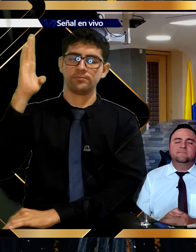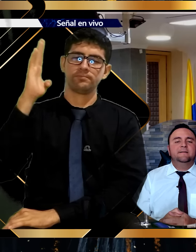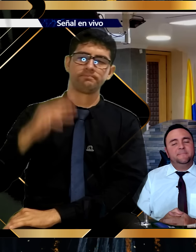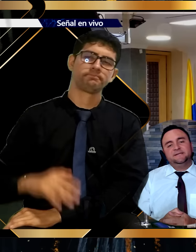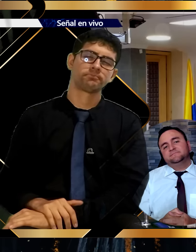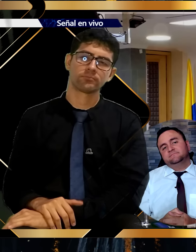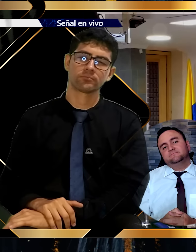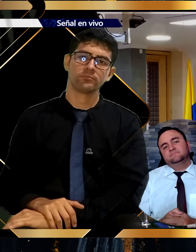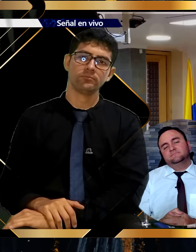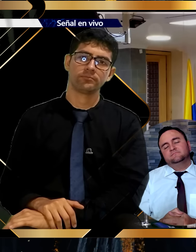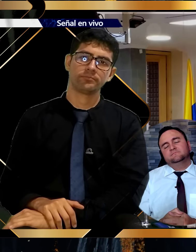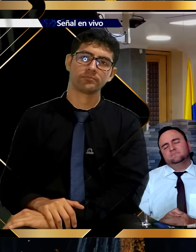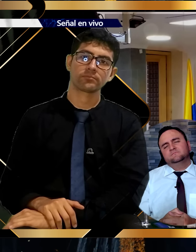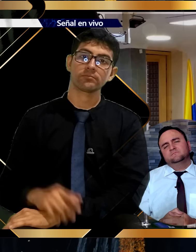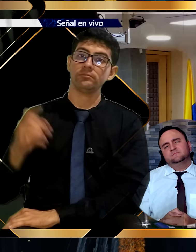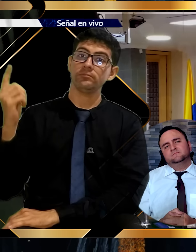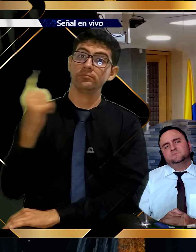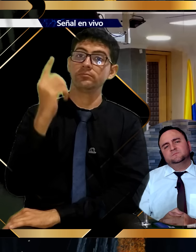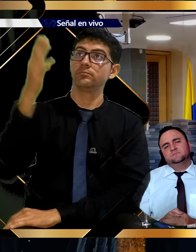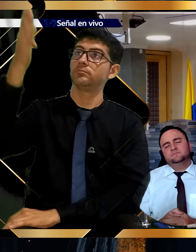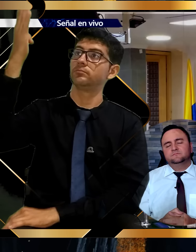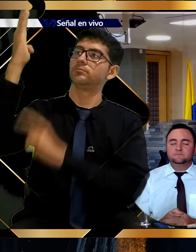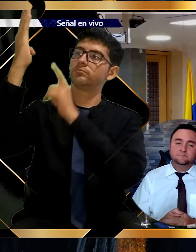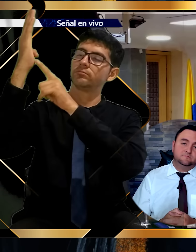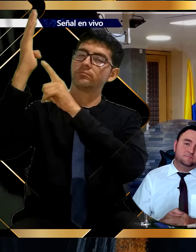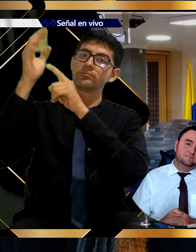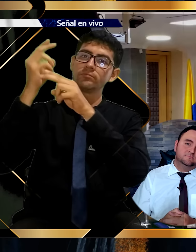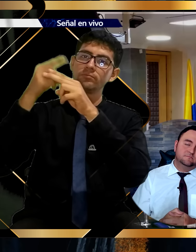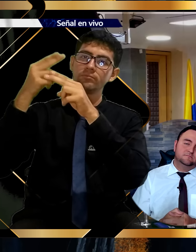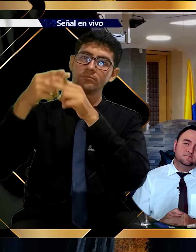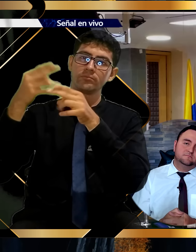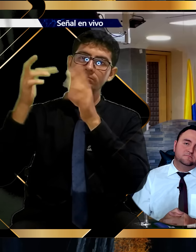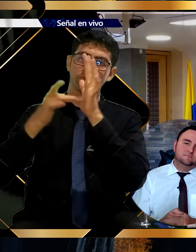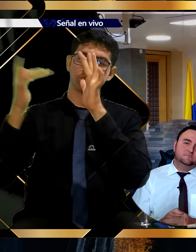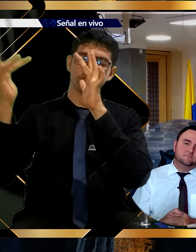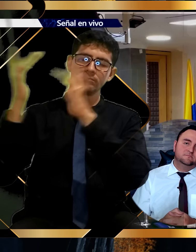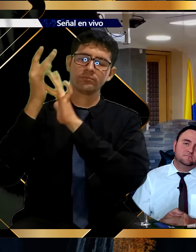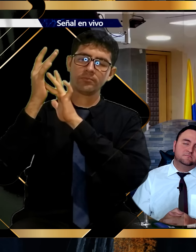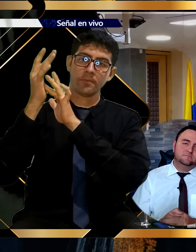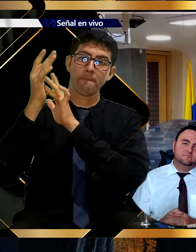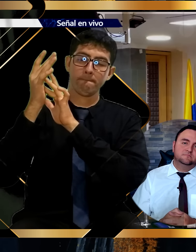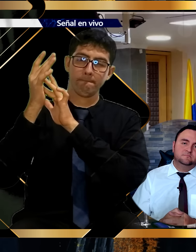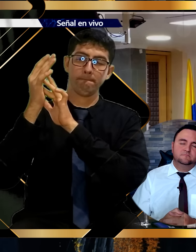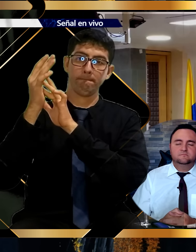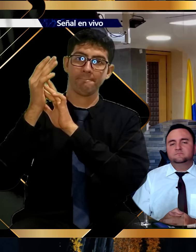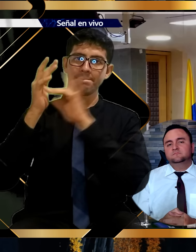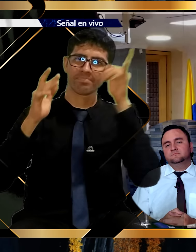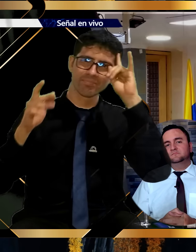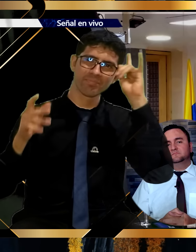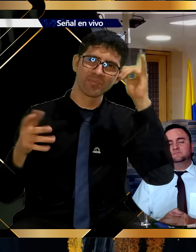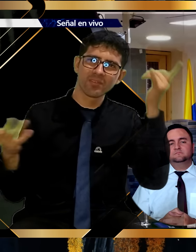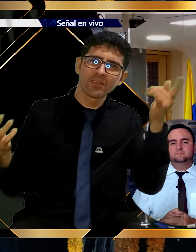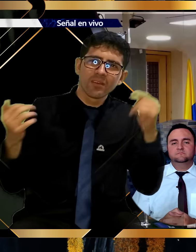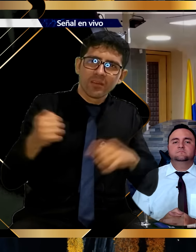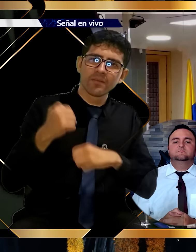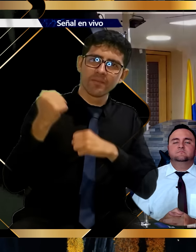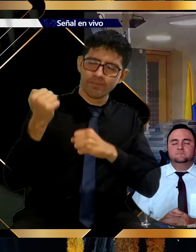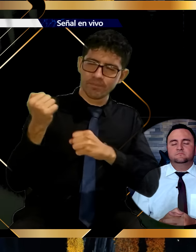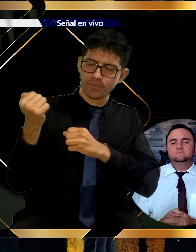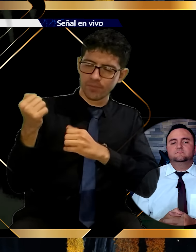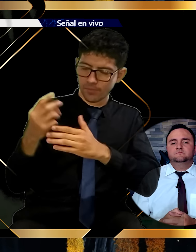Solo tenemos un Dios. Y ese Dios es Jesucristo. Así que el diablo no puede hacer lo que